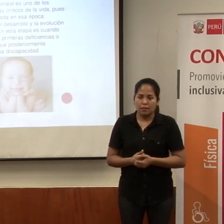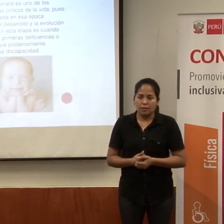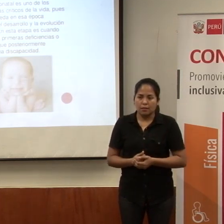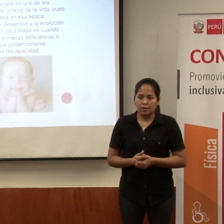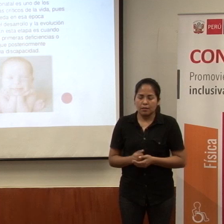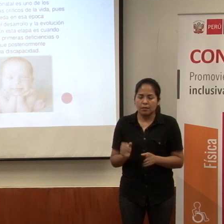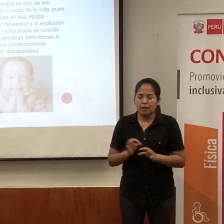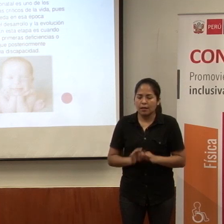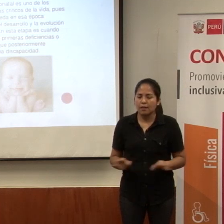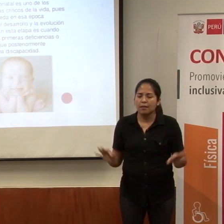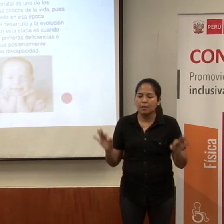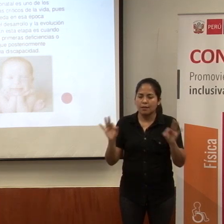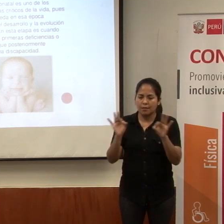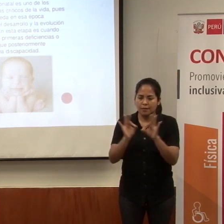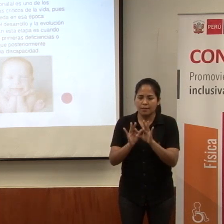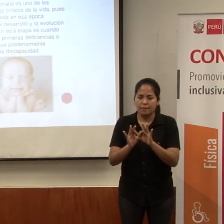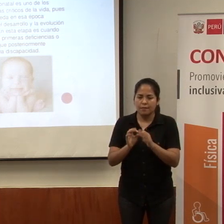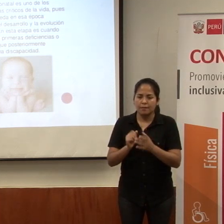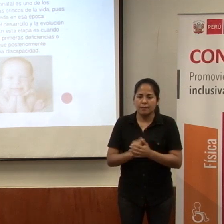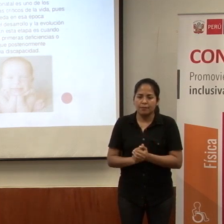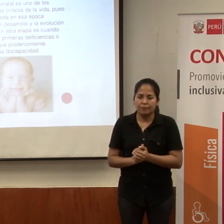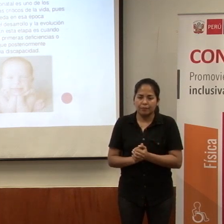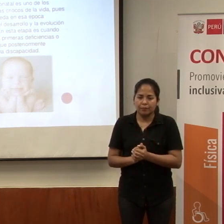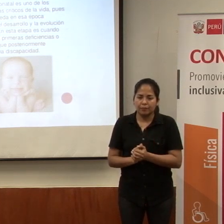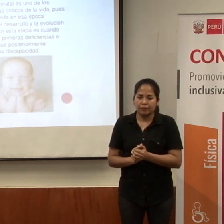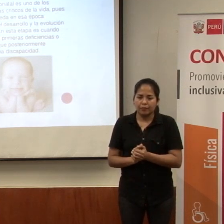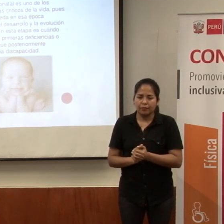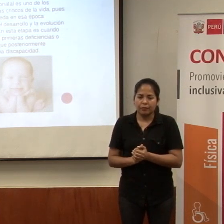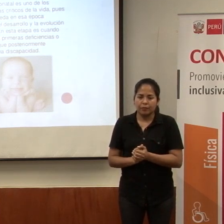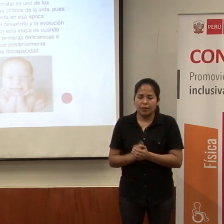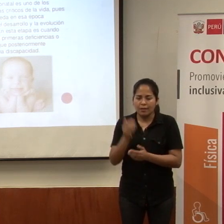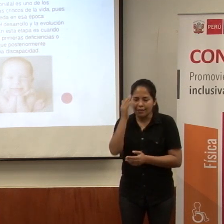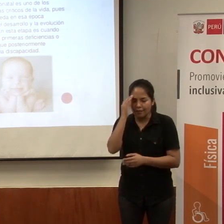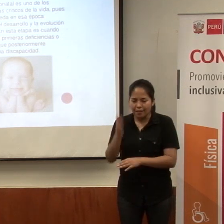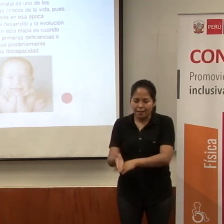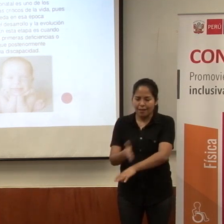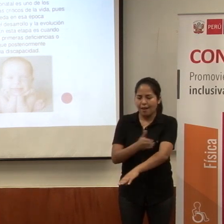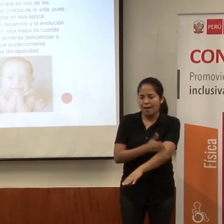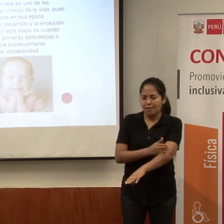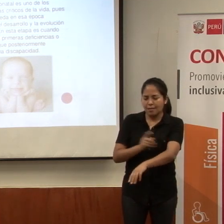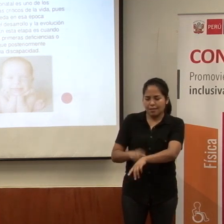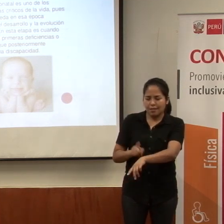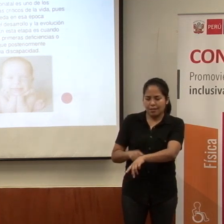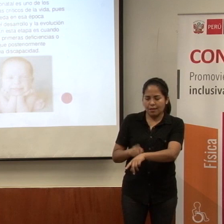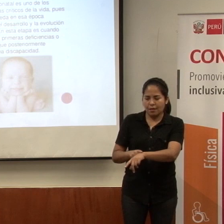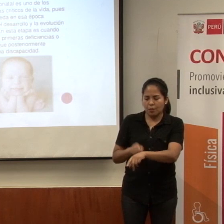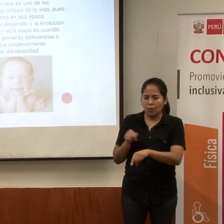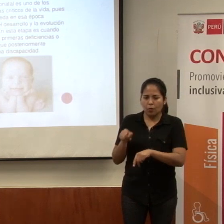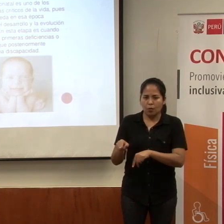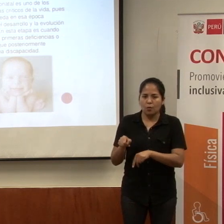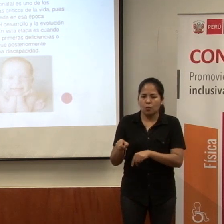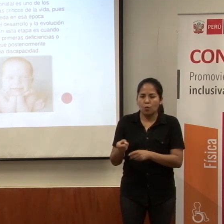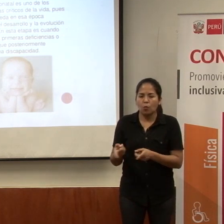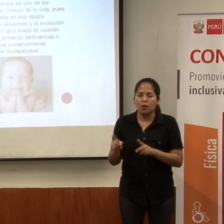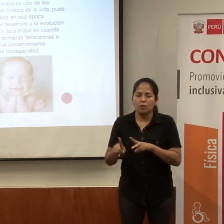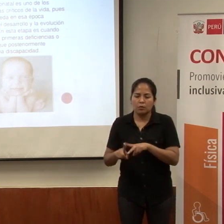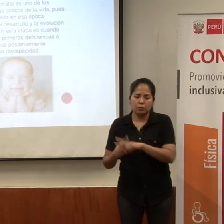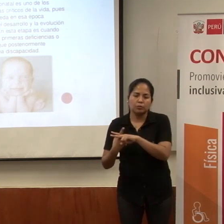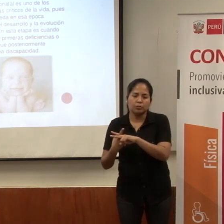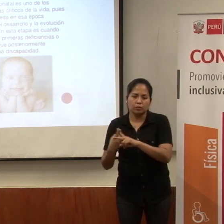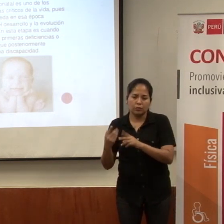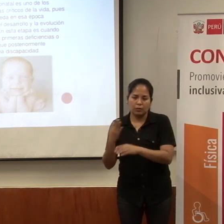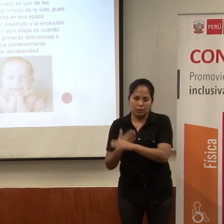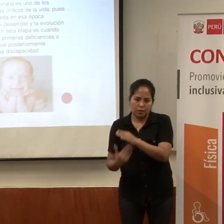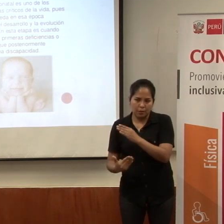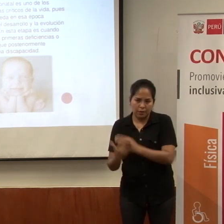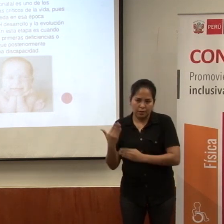Reiteramos la importancia que tiene la detección o la atención a la discapacidad al comienzo de la vida, por lo que